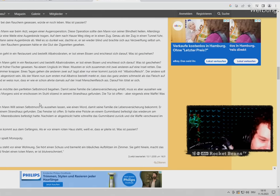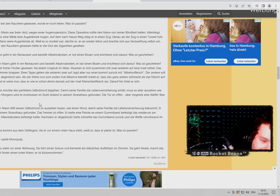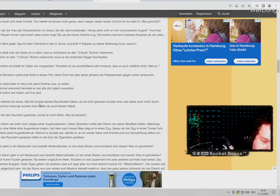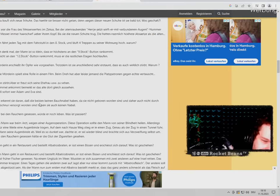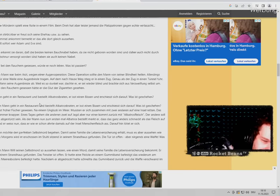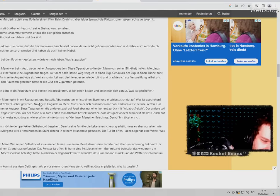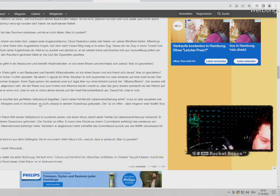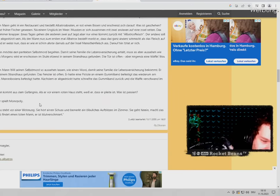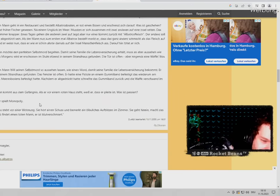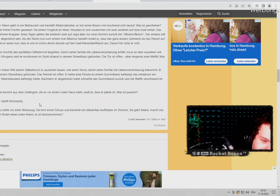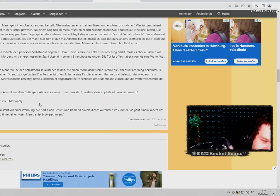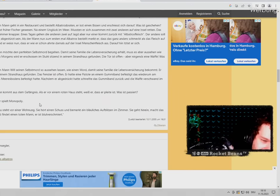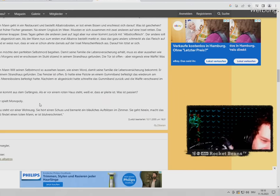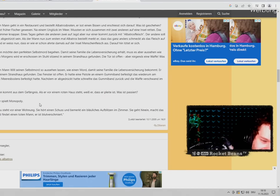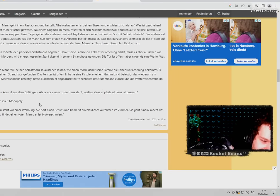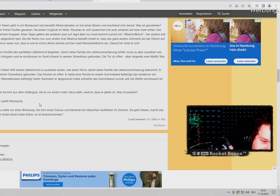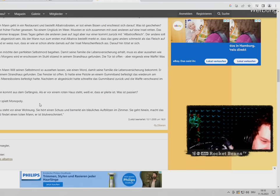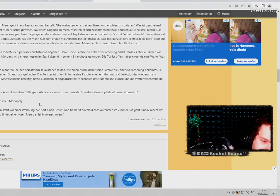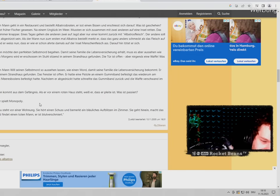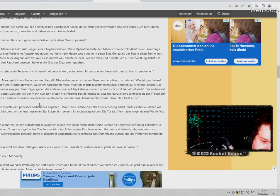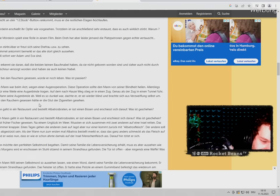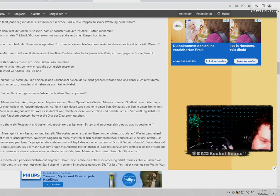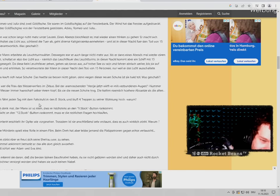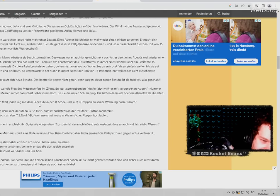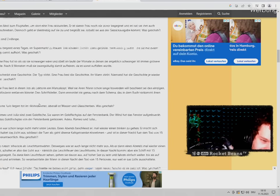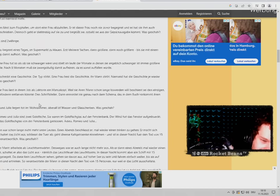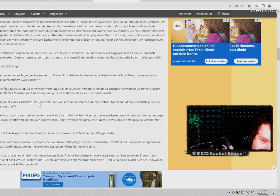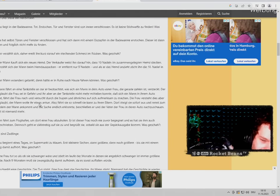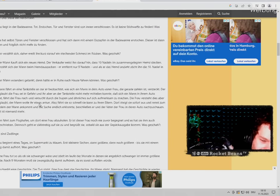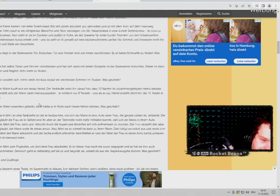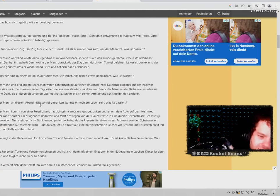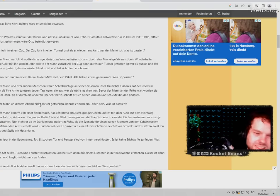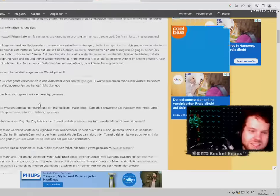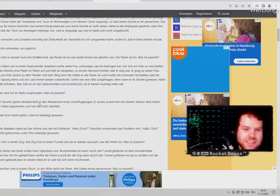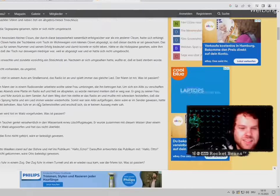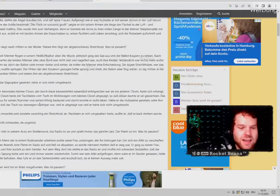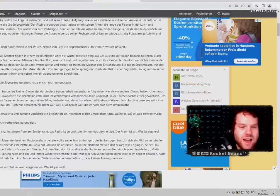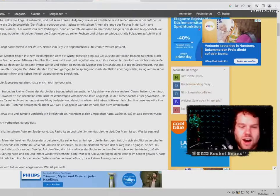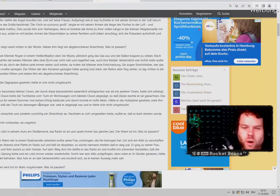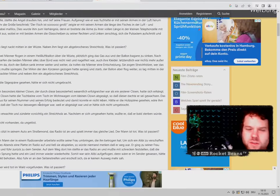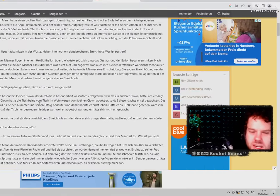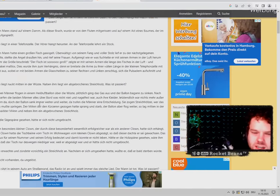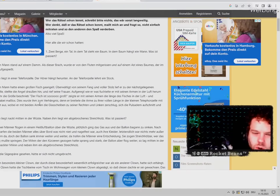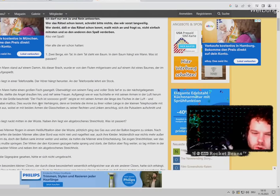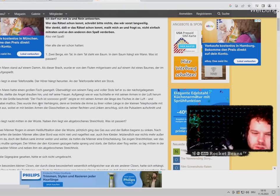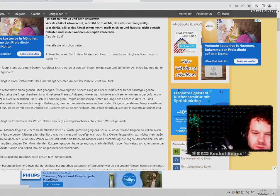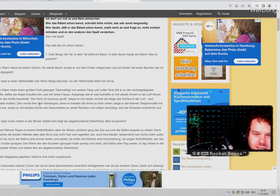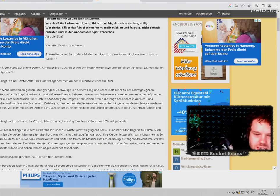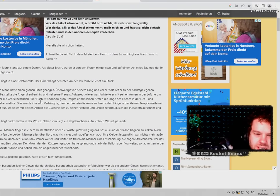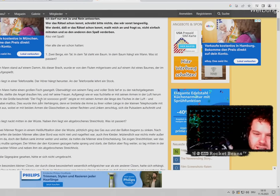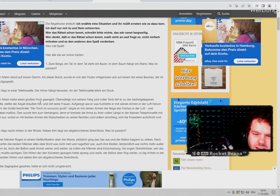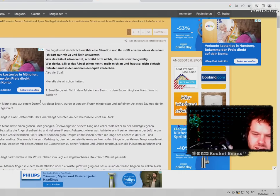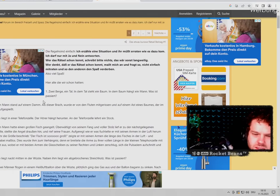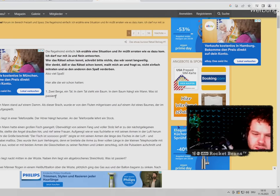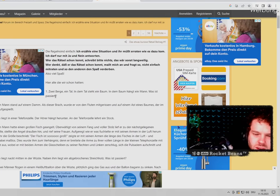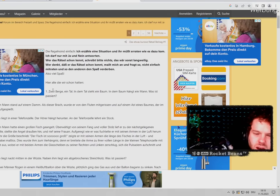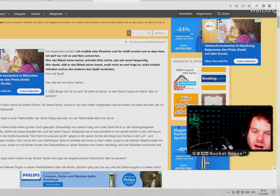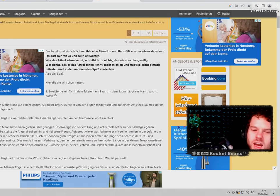dämlichste, bescheuertste Art, Rätsel zu stellen. Ist dieses, oh, an welche Lösung denke ich gerade? Ah